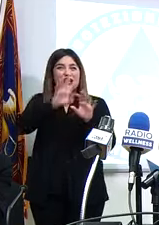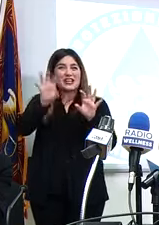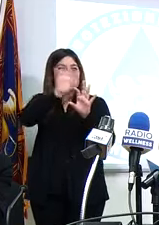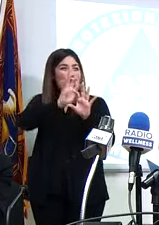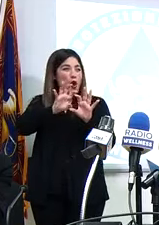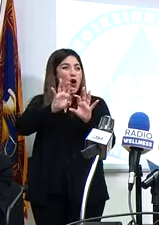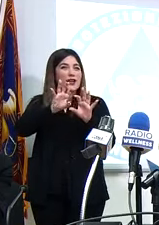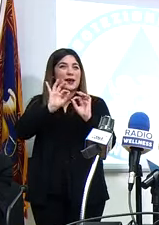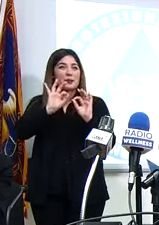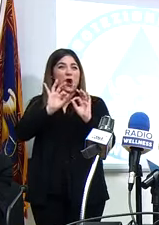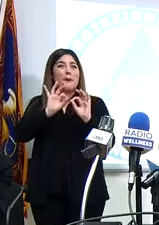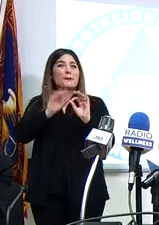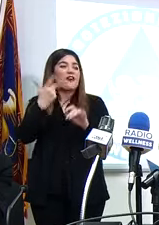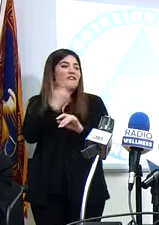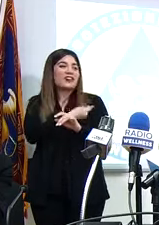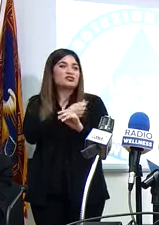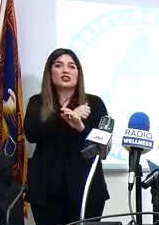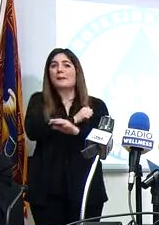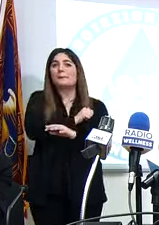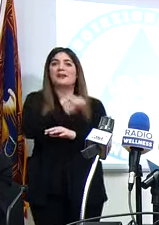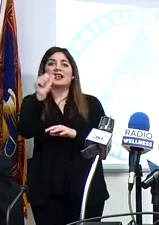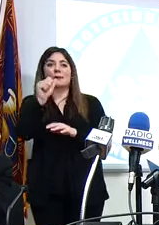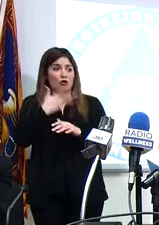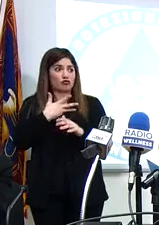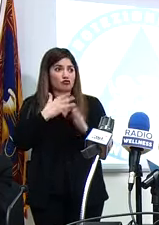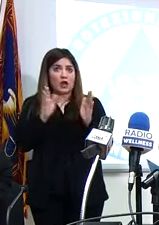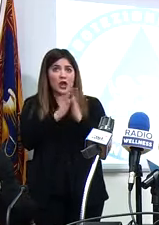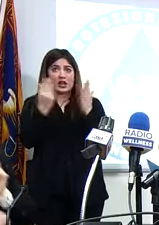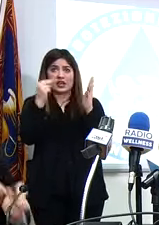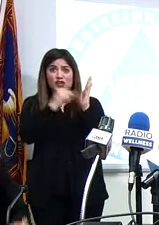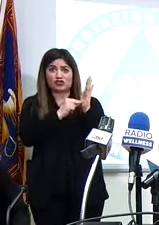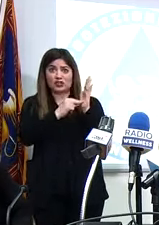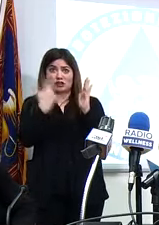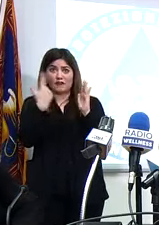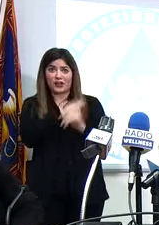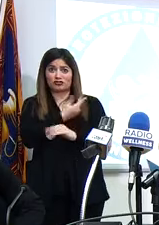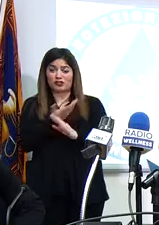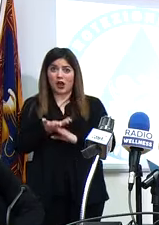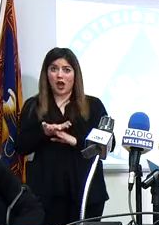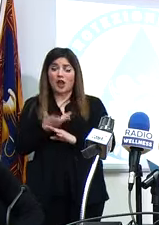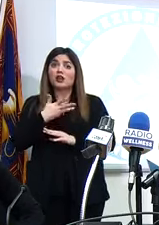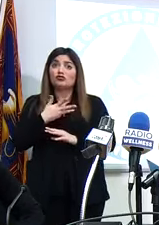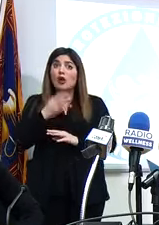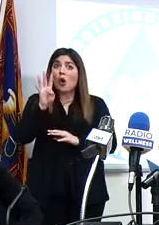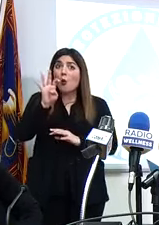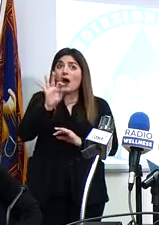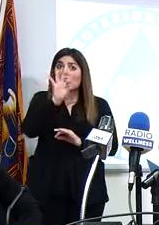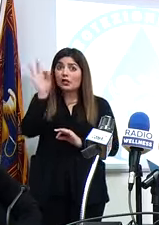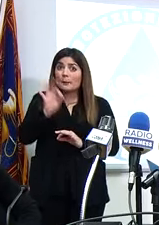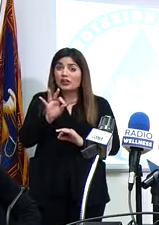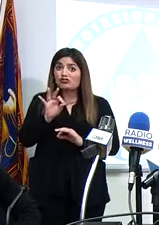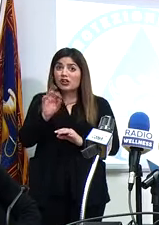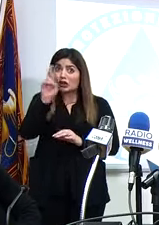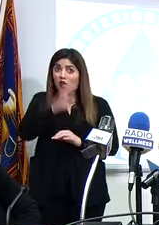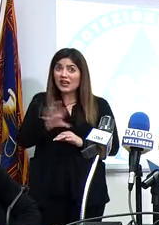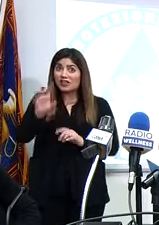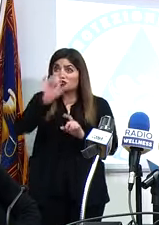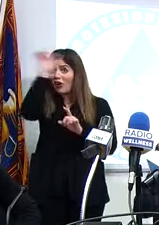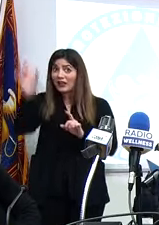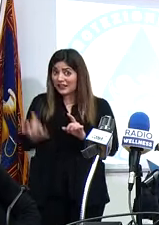registro vaccinale. Poi ci sono arrivate gli altri, guardate che ci sono ancora il 40% delle regioni, soprattutto il centro-sud, che non hanno un